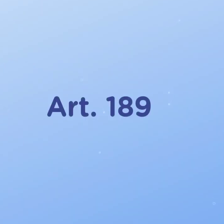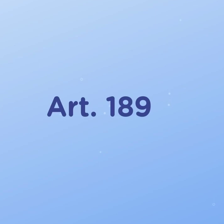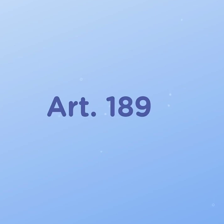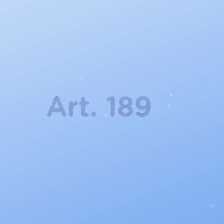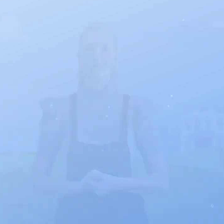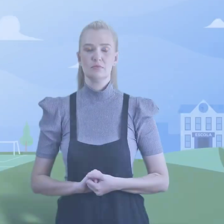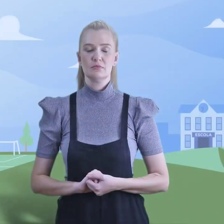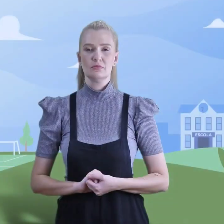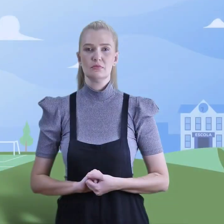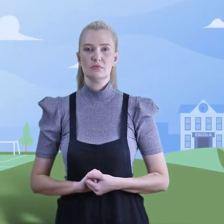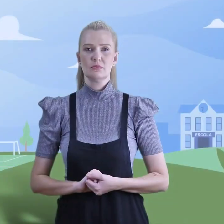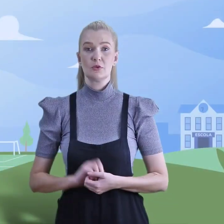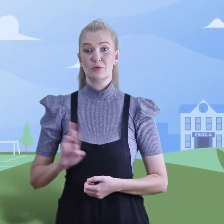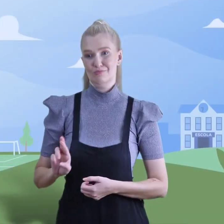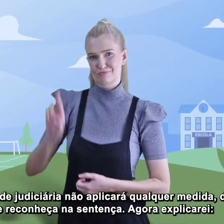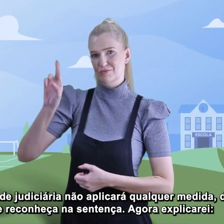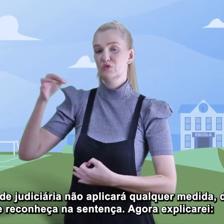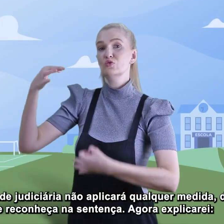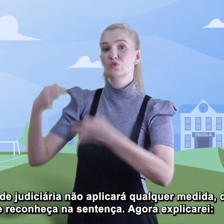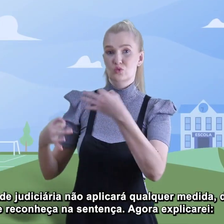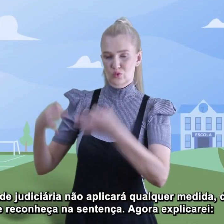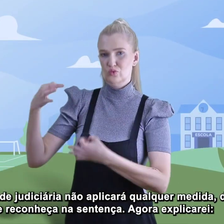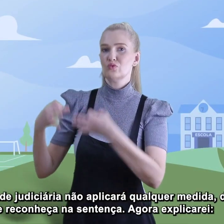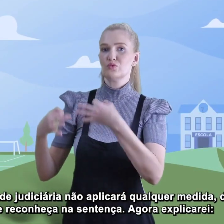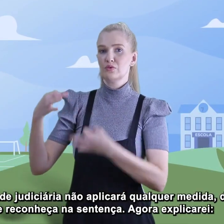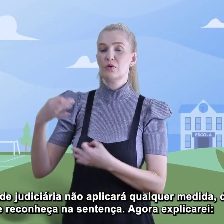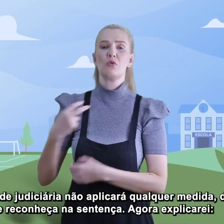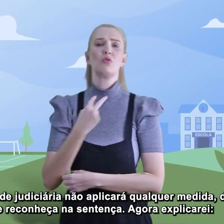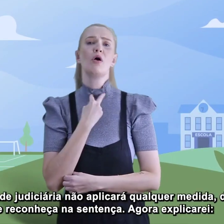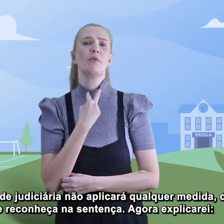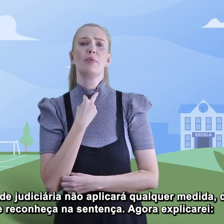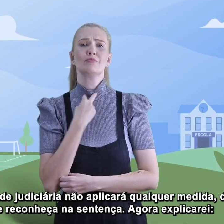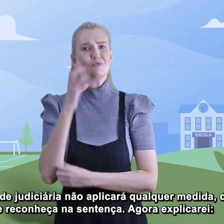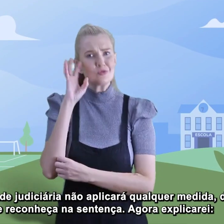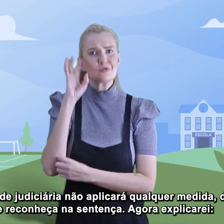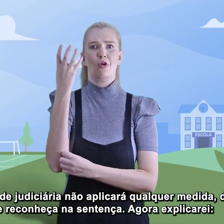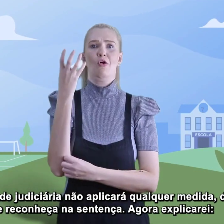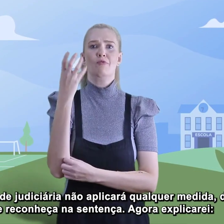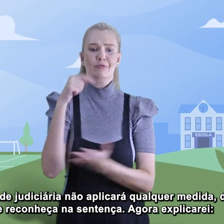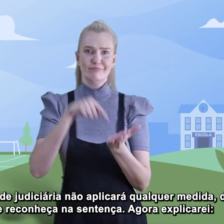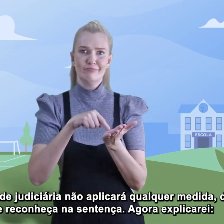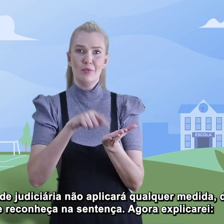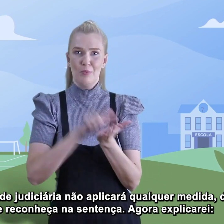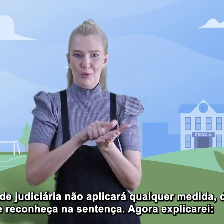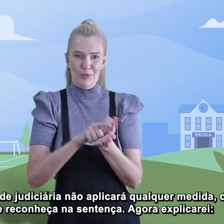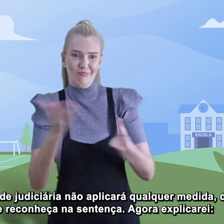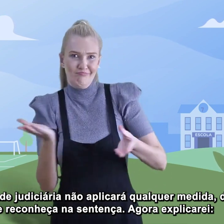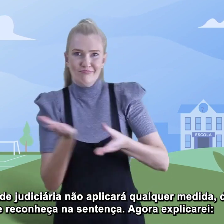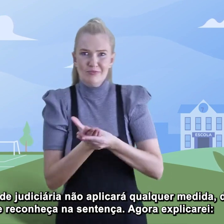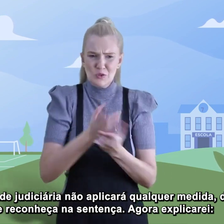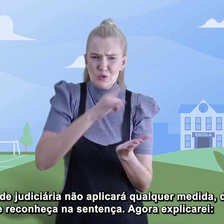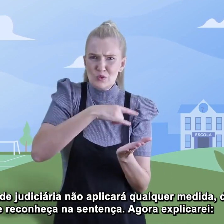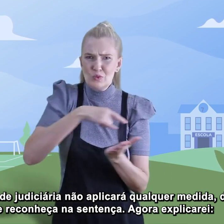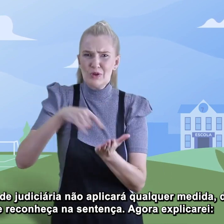189. A autoridade judiciária não aplicará qualquer medida, desde que reconheça na